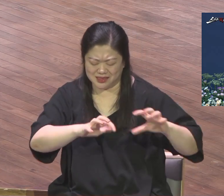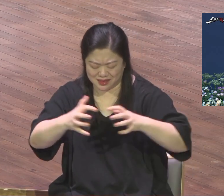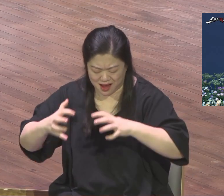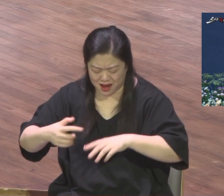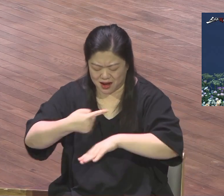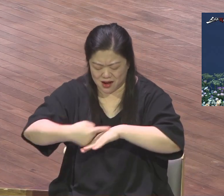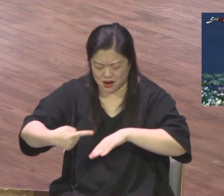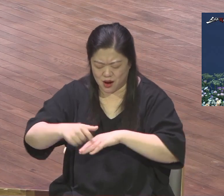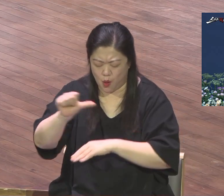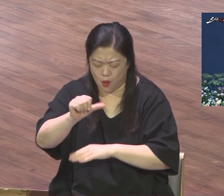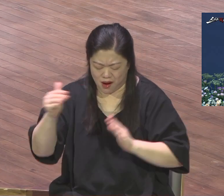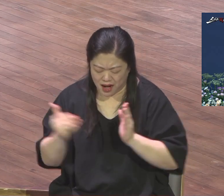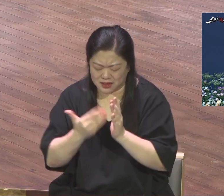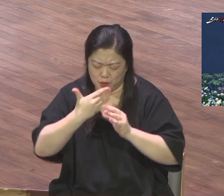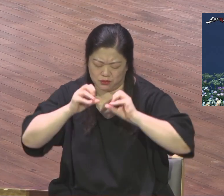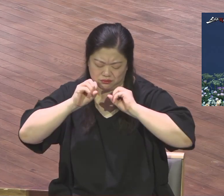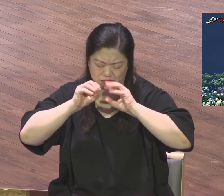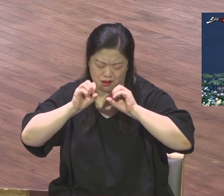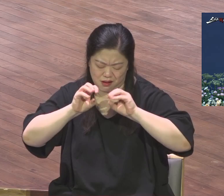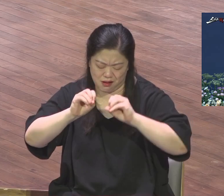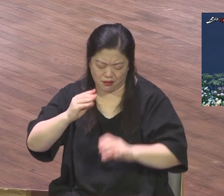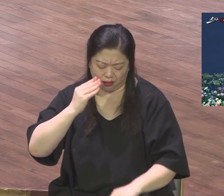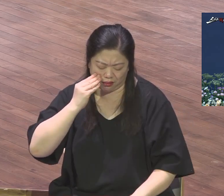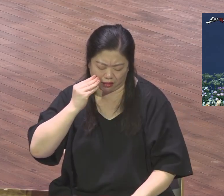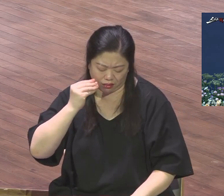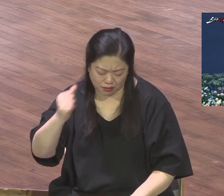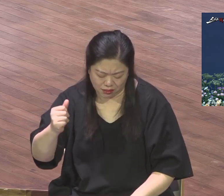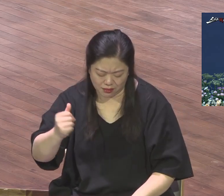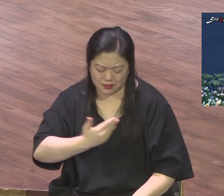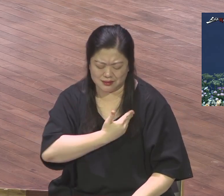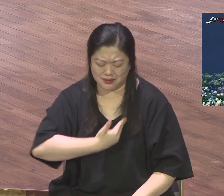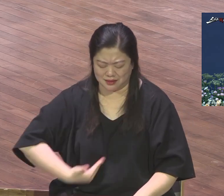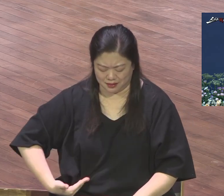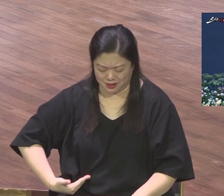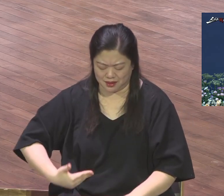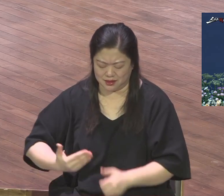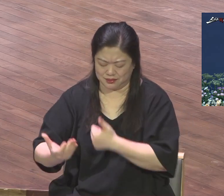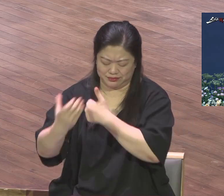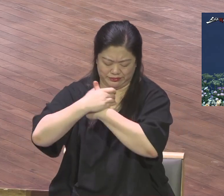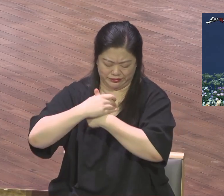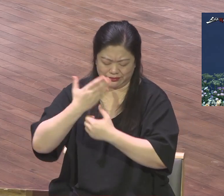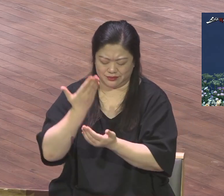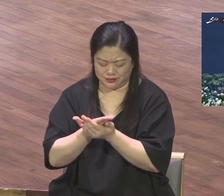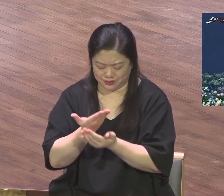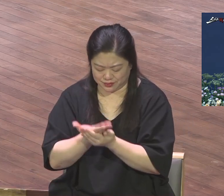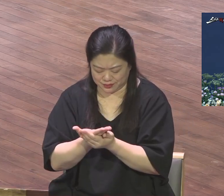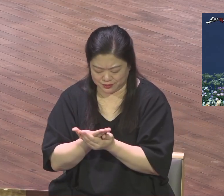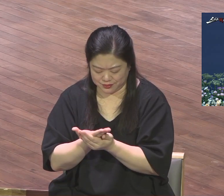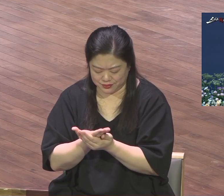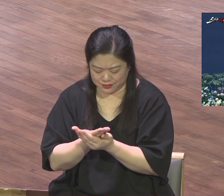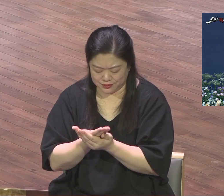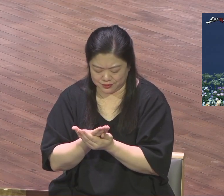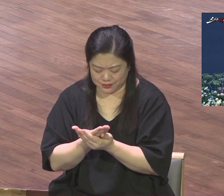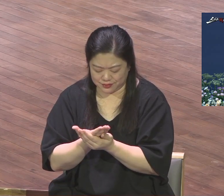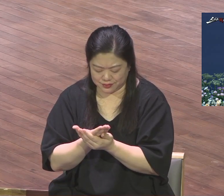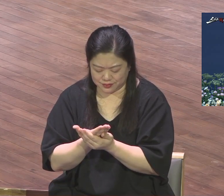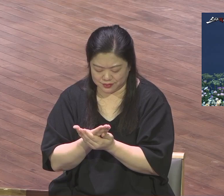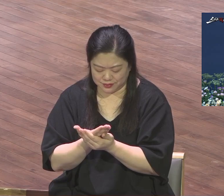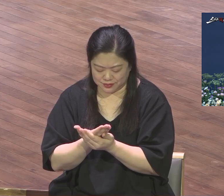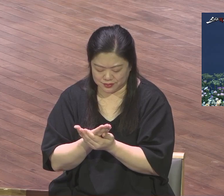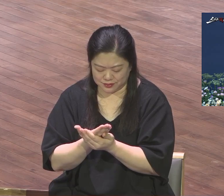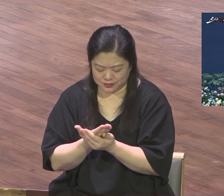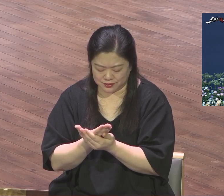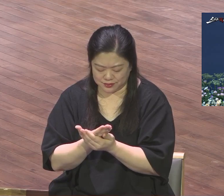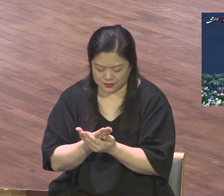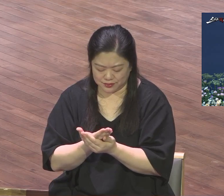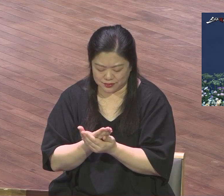복음을 증거하는 전도자로 하나님 앞에 들어 쓰임받는 복된 일꾼들 되게 하여 주옵소서.